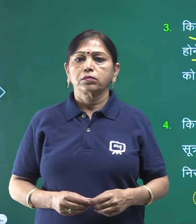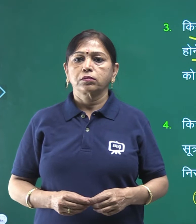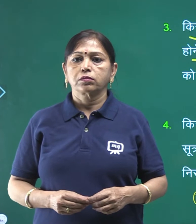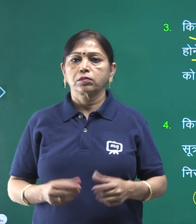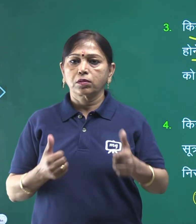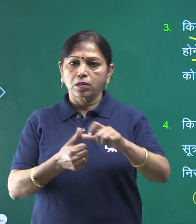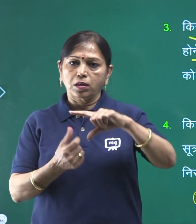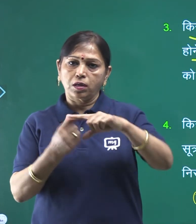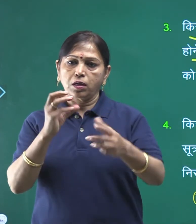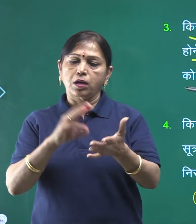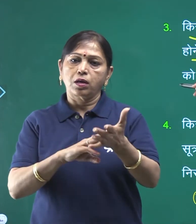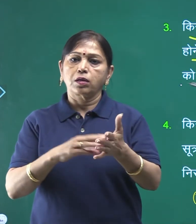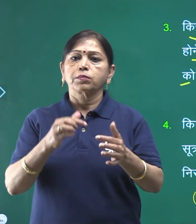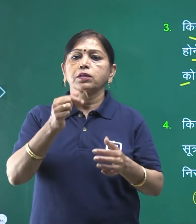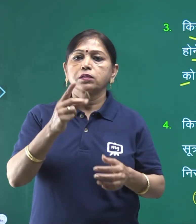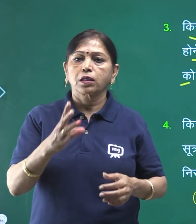परमाणुओं की संख्या को